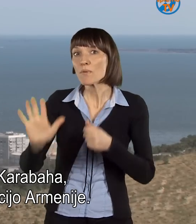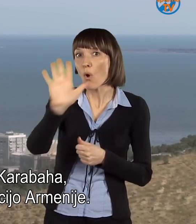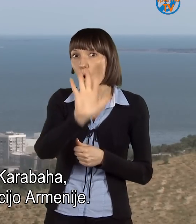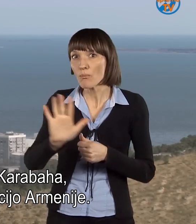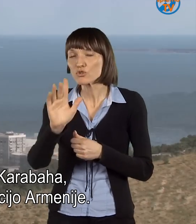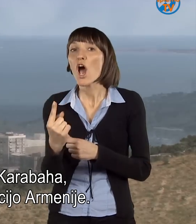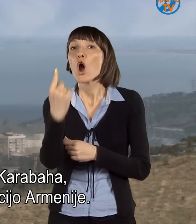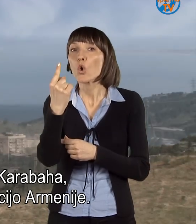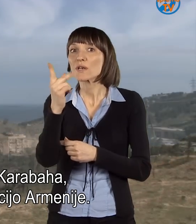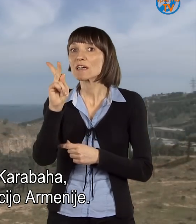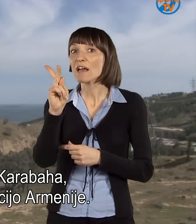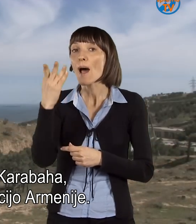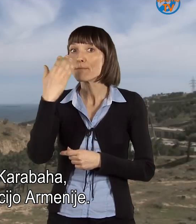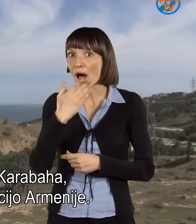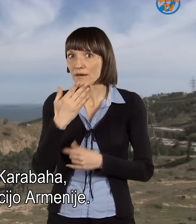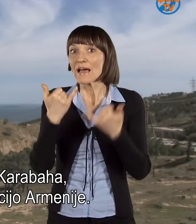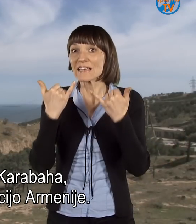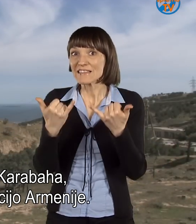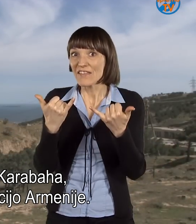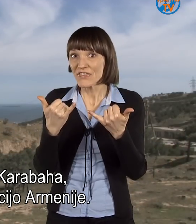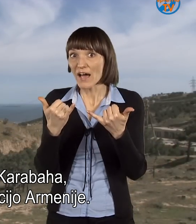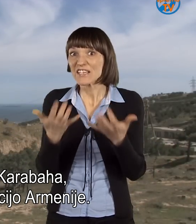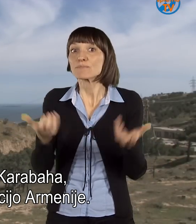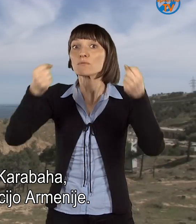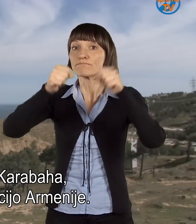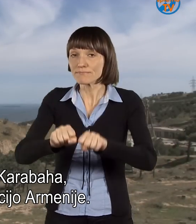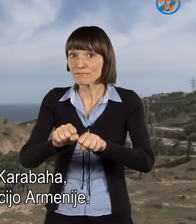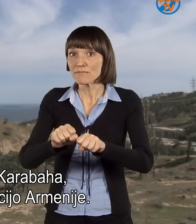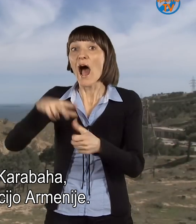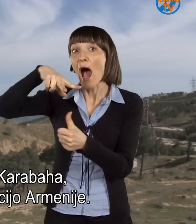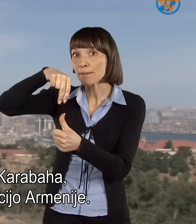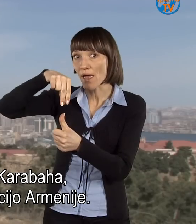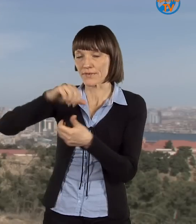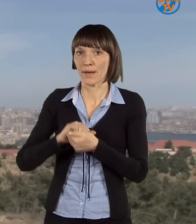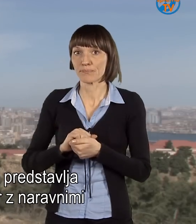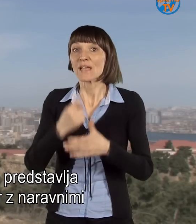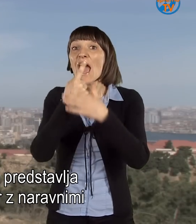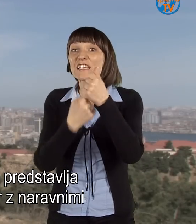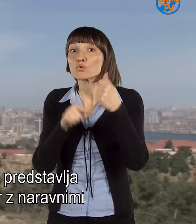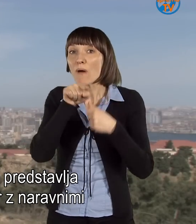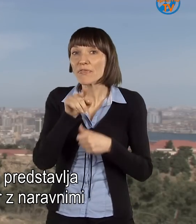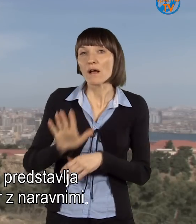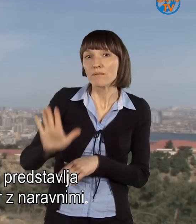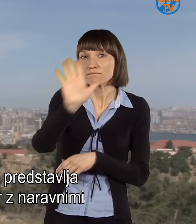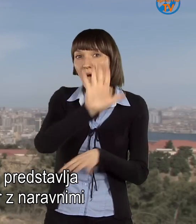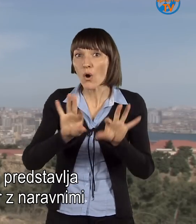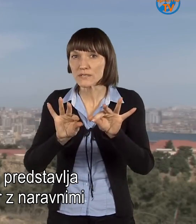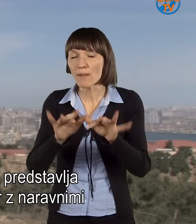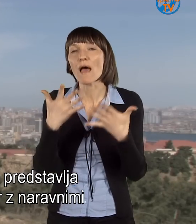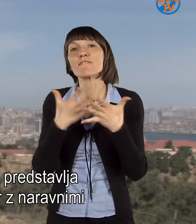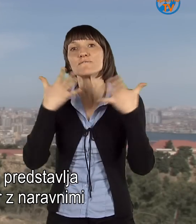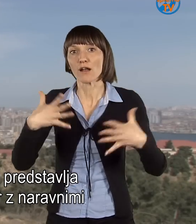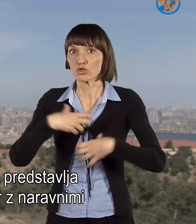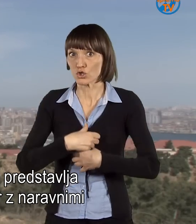ozemlje Gornjega Karabaha, ki je danes pod okupacijo Armenije. Izguba tega ozemlja predstavlja